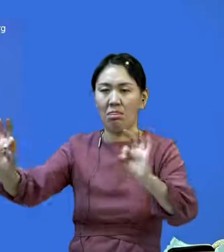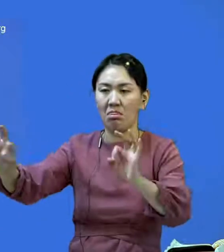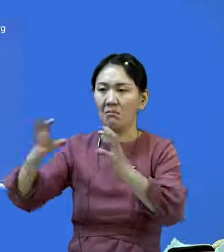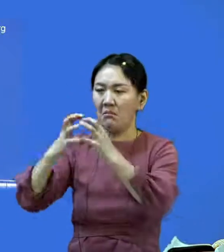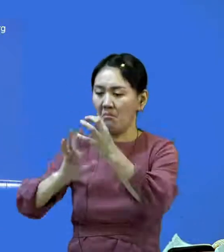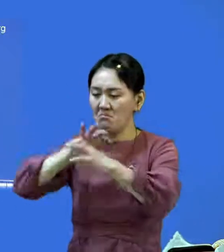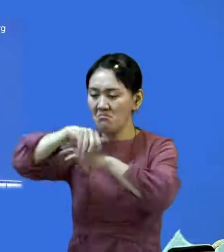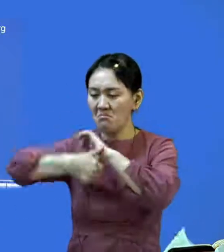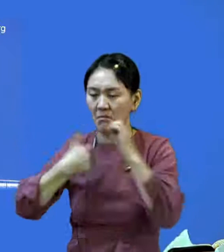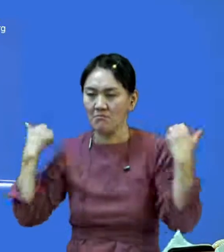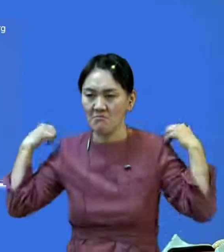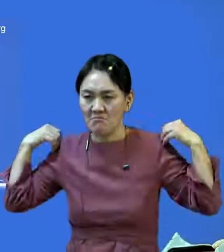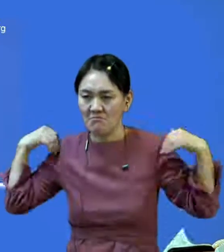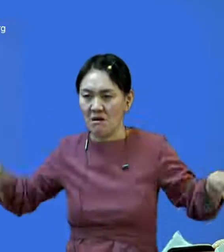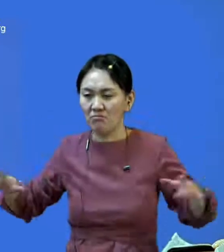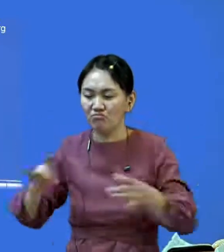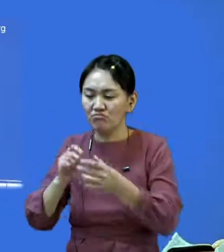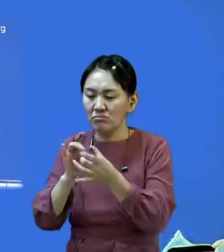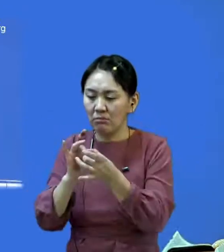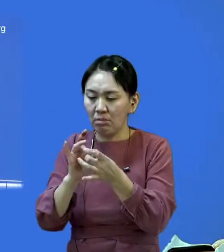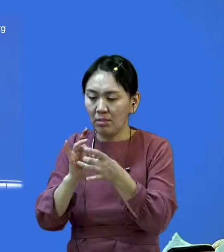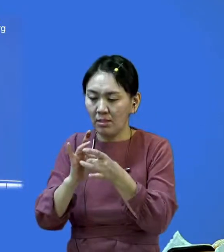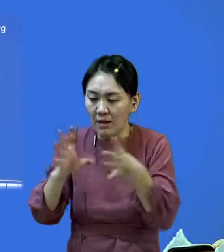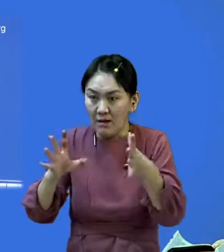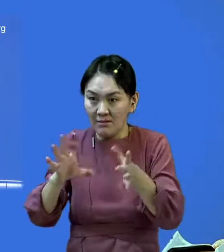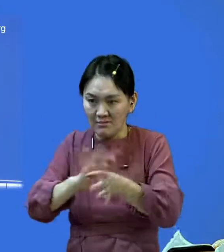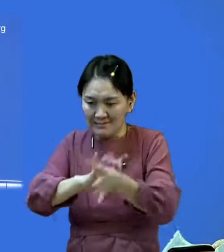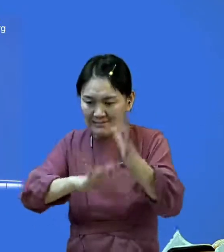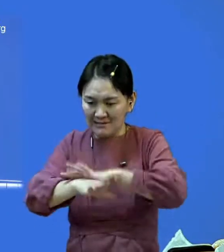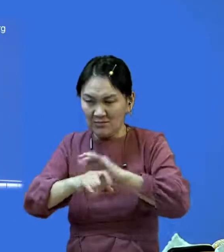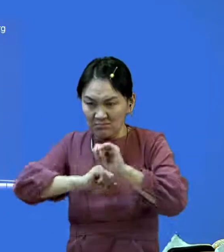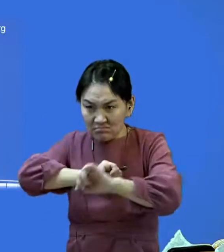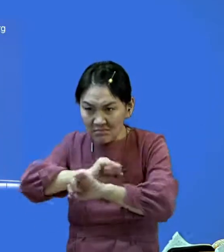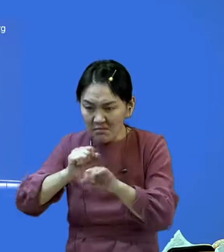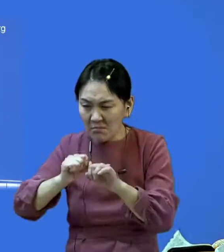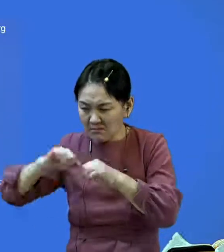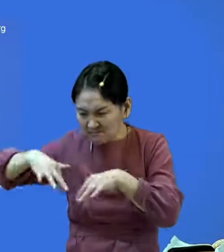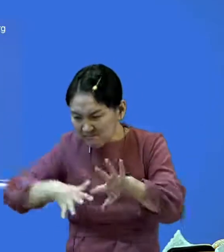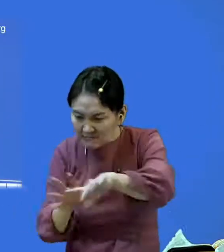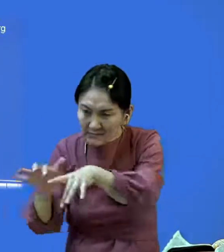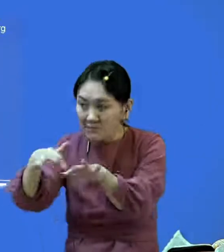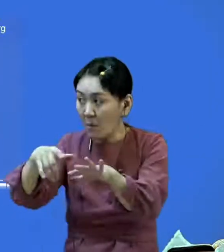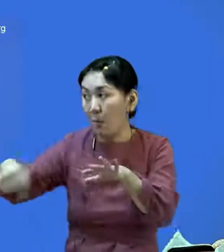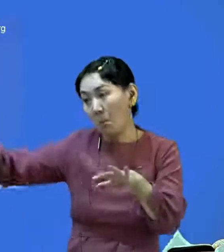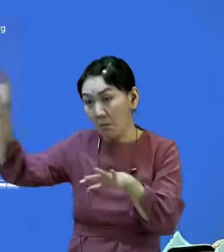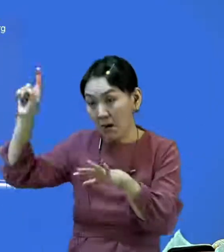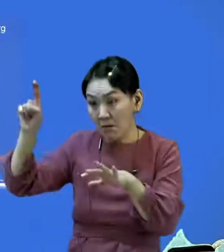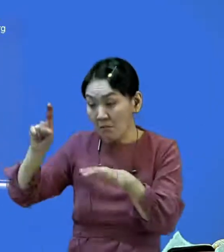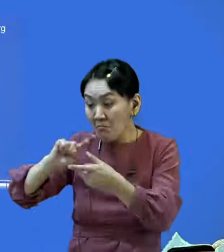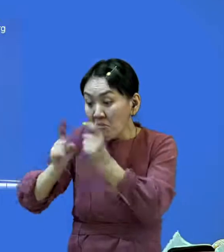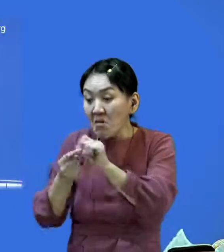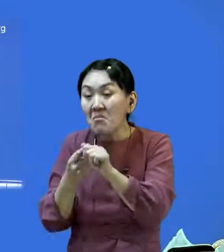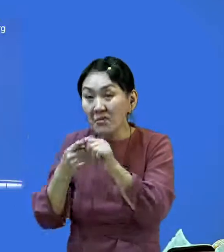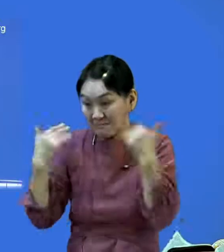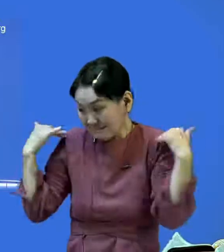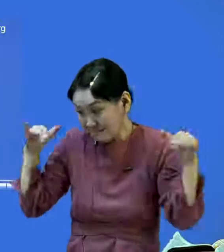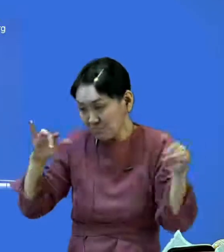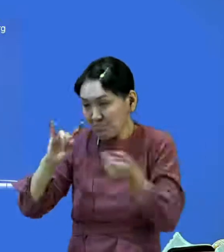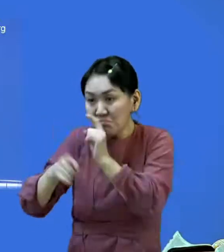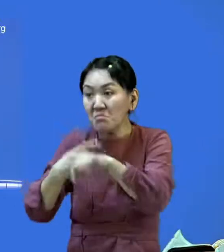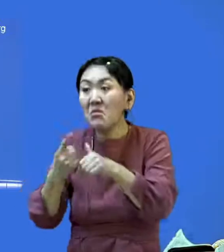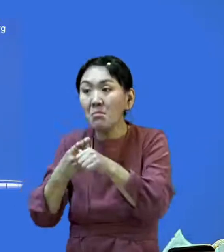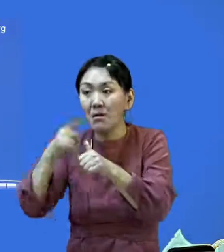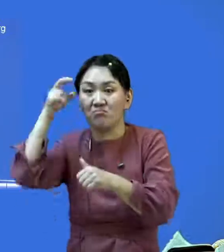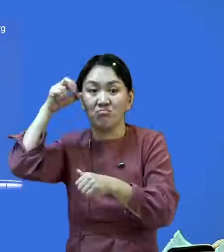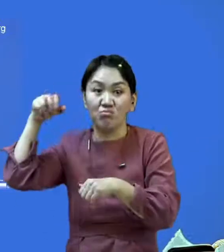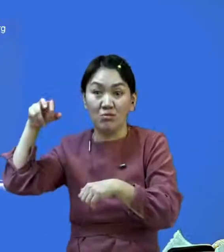өөрсдөө сонголтоо хийхээр тиймээ девайсн руу орох хард иргэдийг сорьж тэр эрхээ бүрдүүлэх ажлынхан төлөө энэ бузар сүнсийг